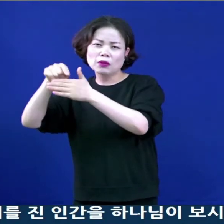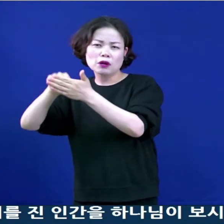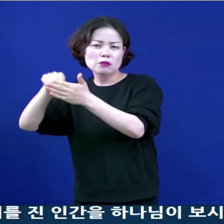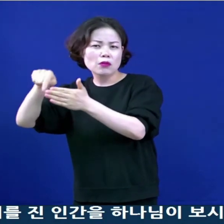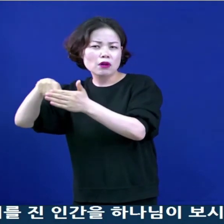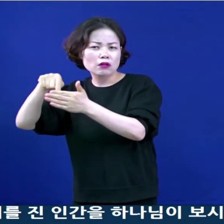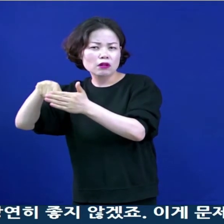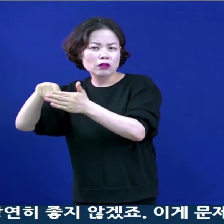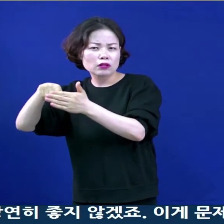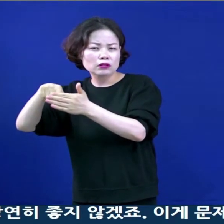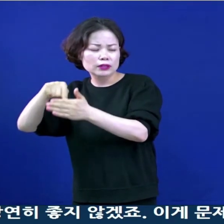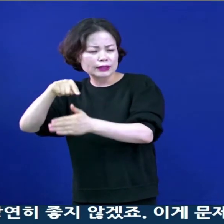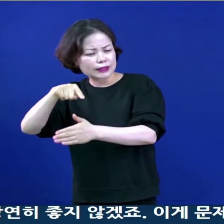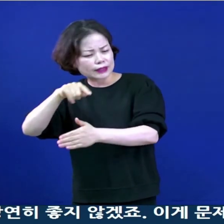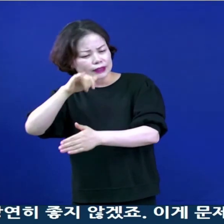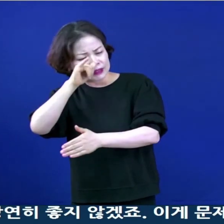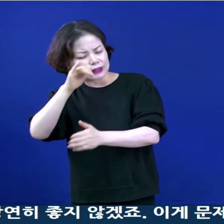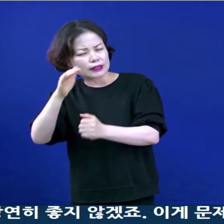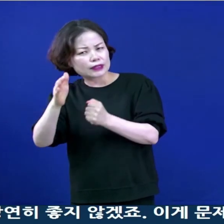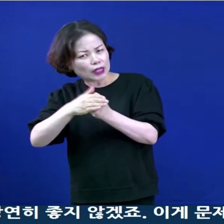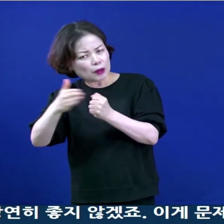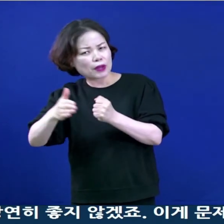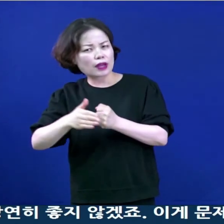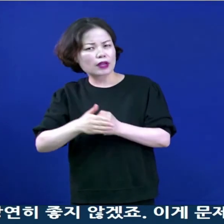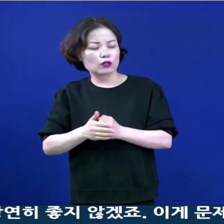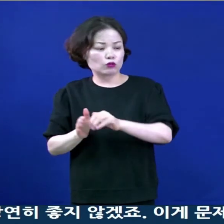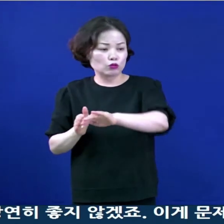마음속에 이것이 있었기 때문에